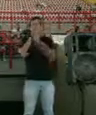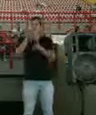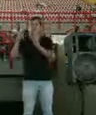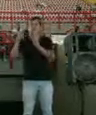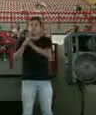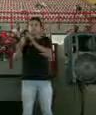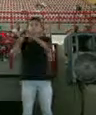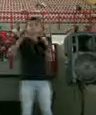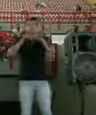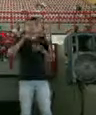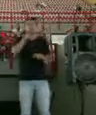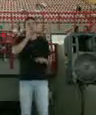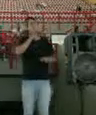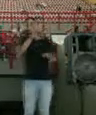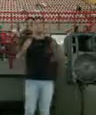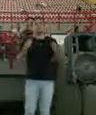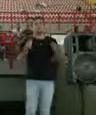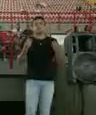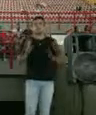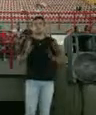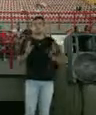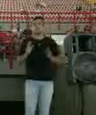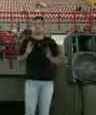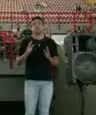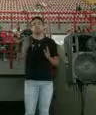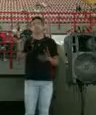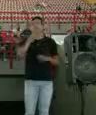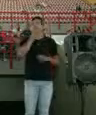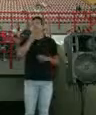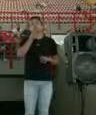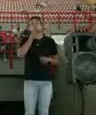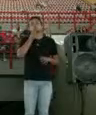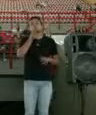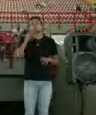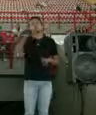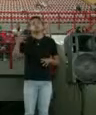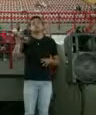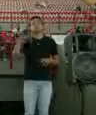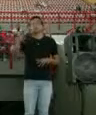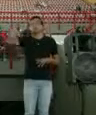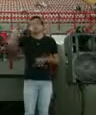vezes as meninas dizem, rapaz, como é que pode? Esses meninos só